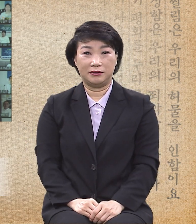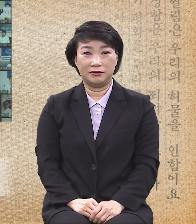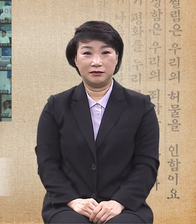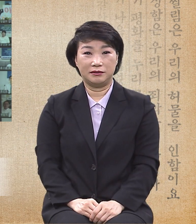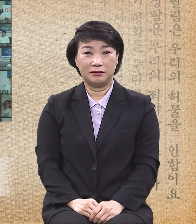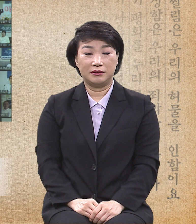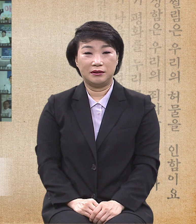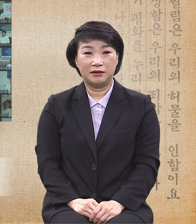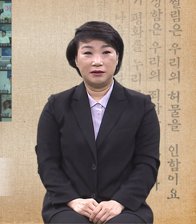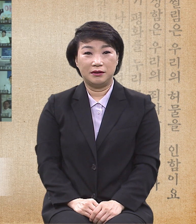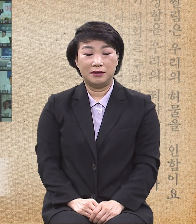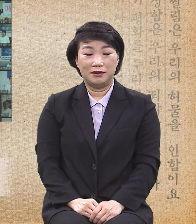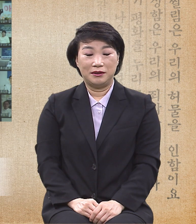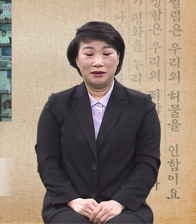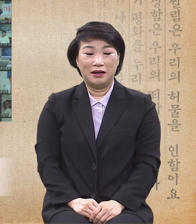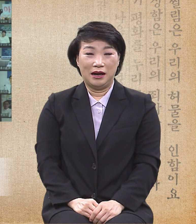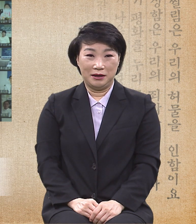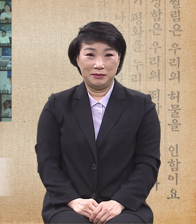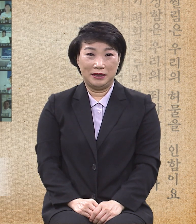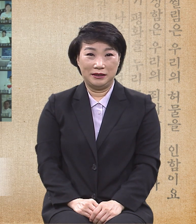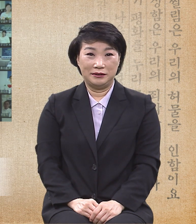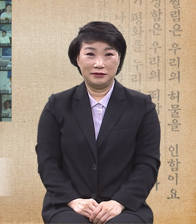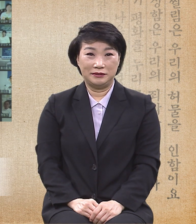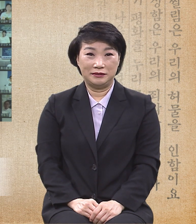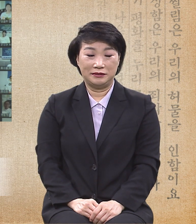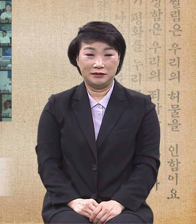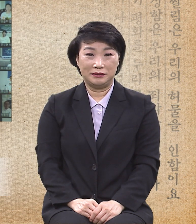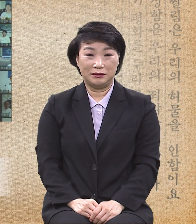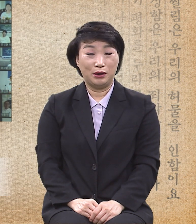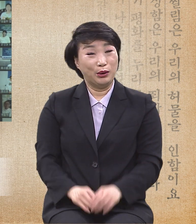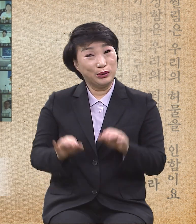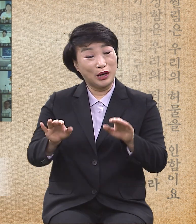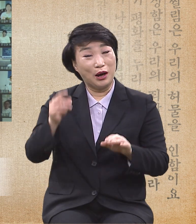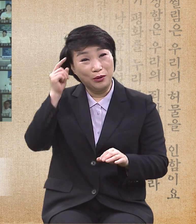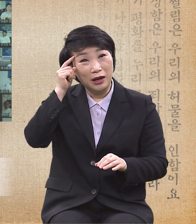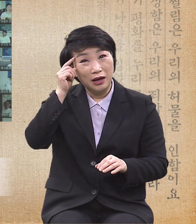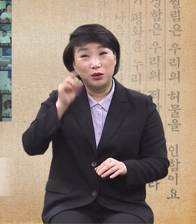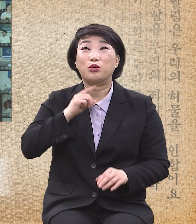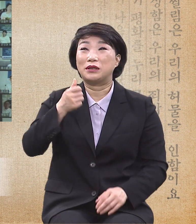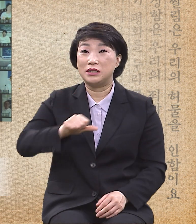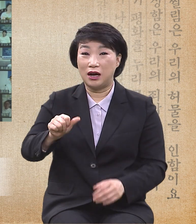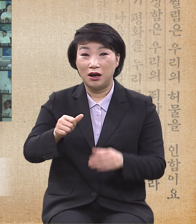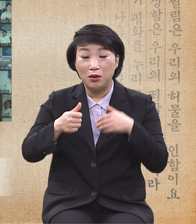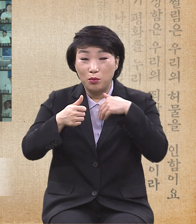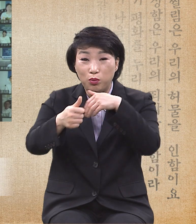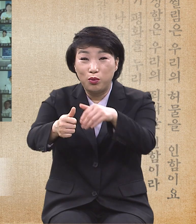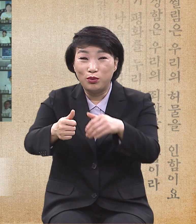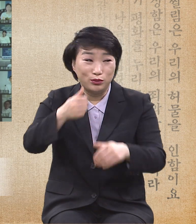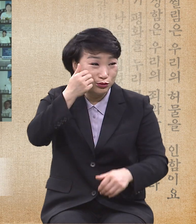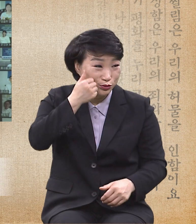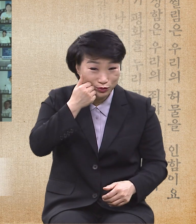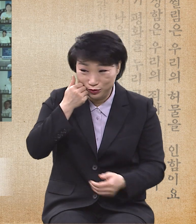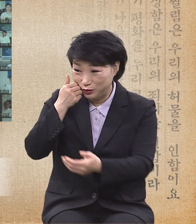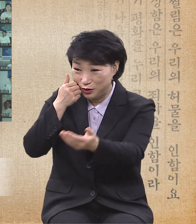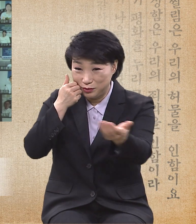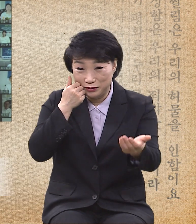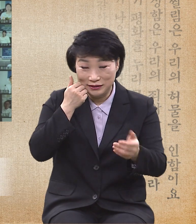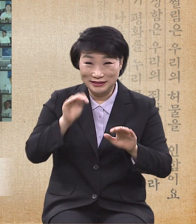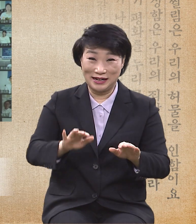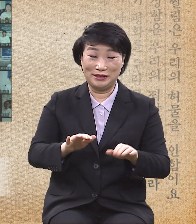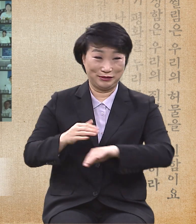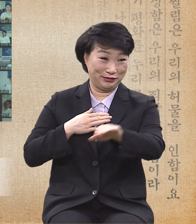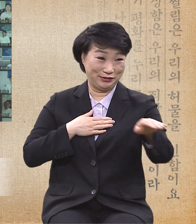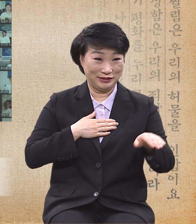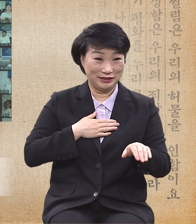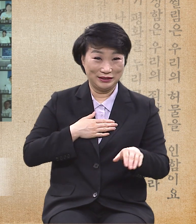하심이니라. 하심이니라. 아니, 독생자를 누가 줘? 응? 우린 주님